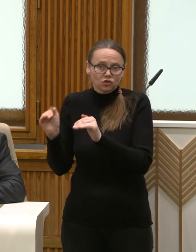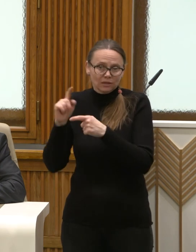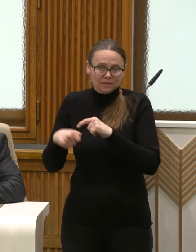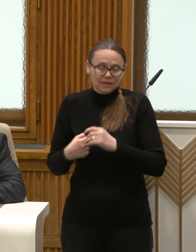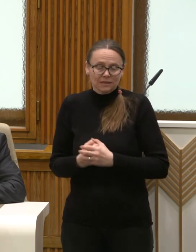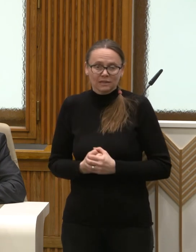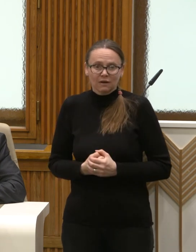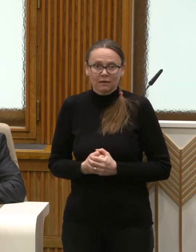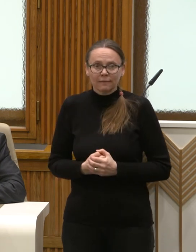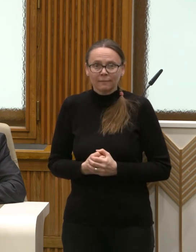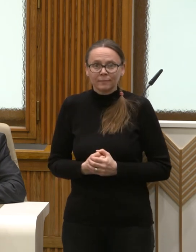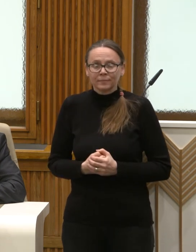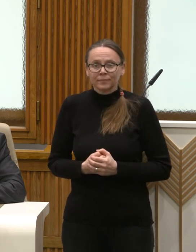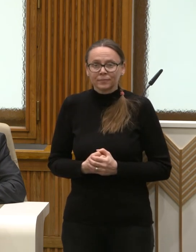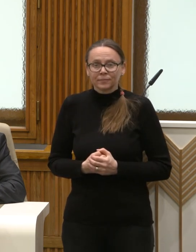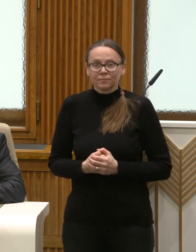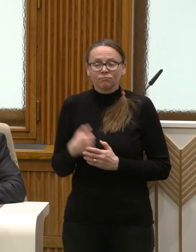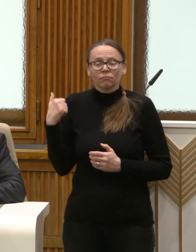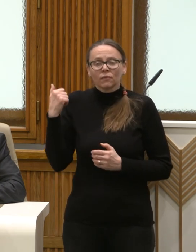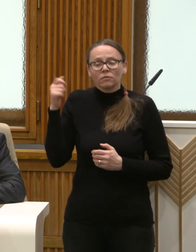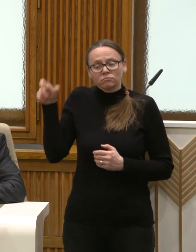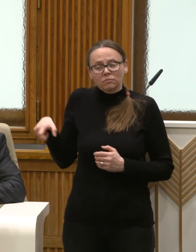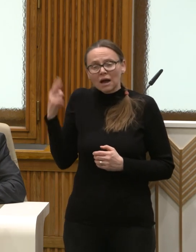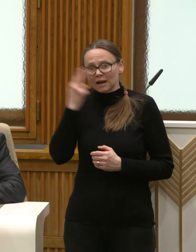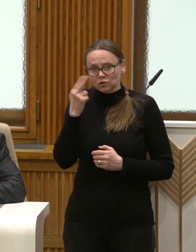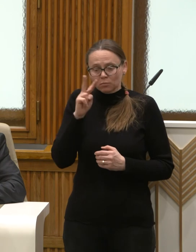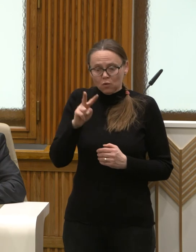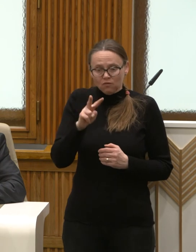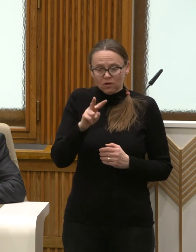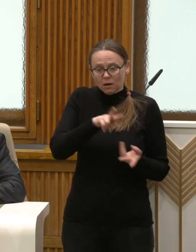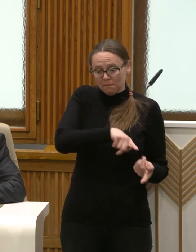sredstva. Jaz sem razumel seveda v primopredaji